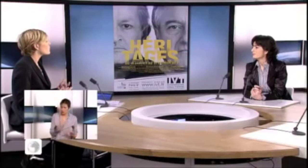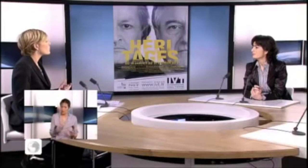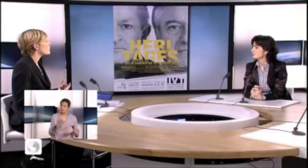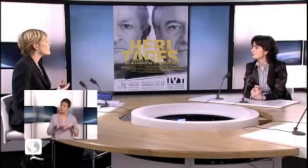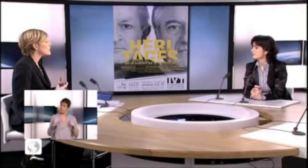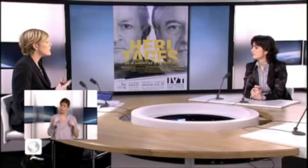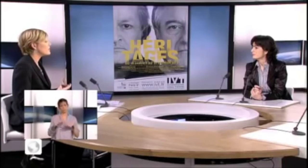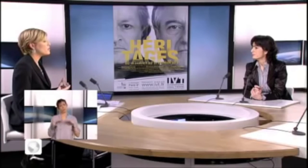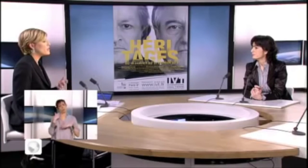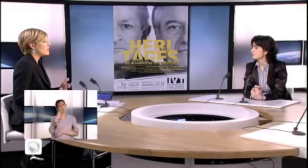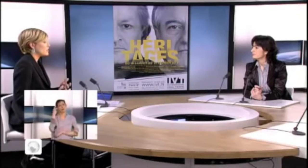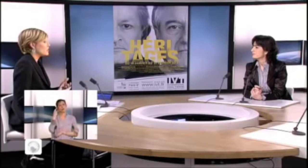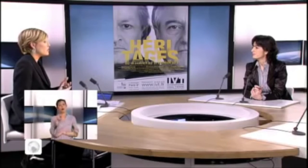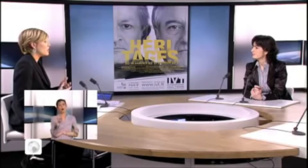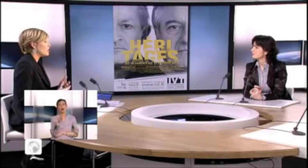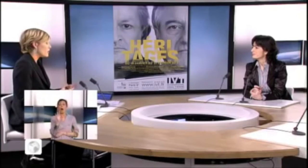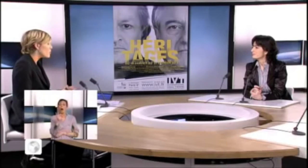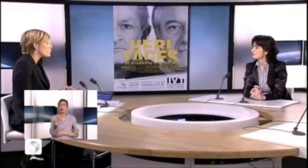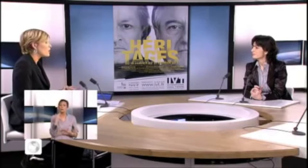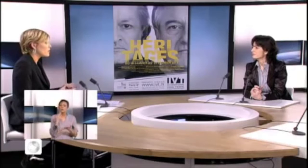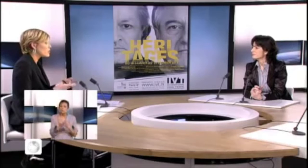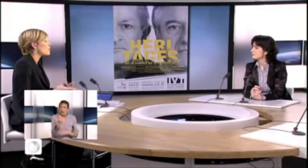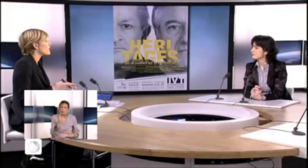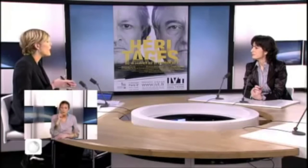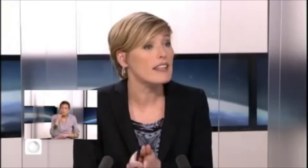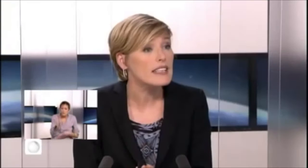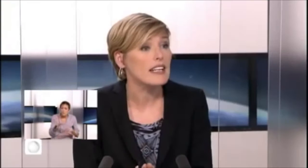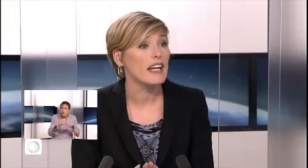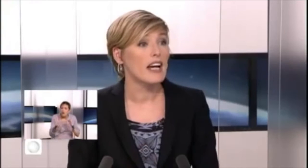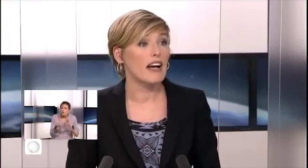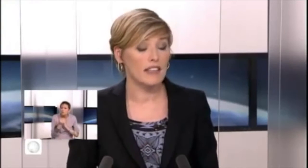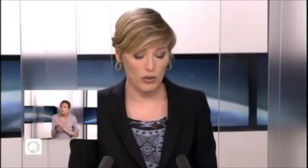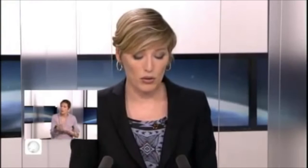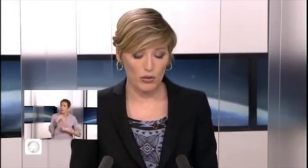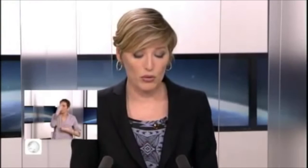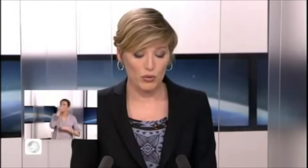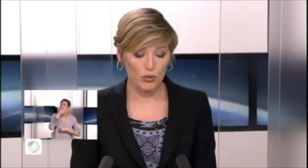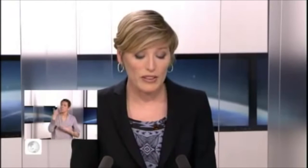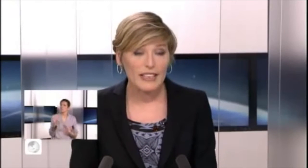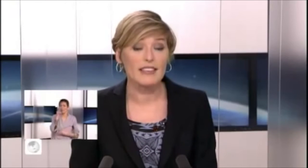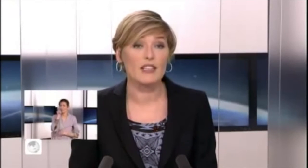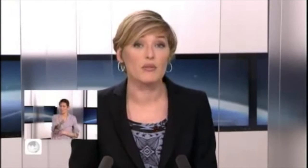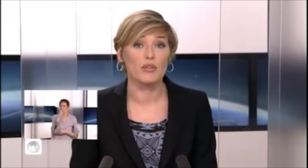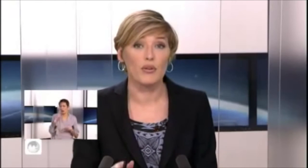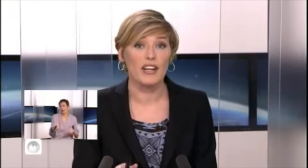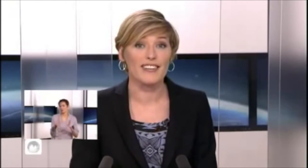qu'entendant les difficultés d'un enfant sourd et on va justement regarder un extrait avec d'héritage, donc on regarde.